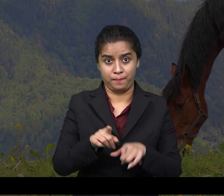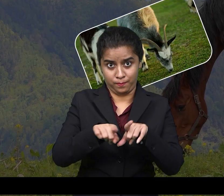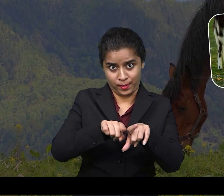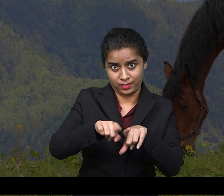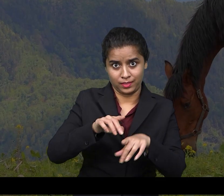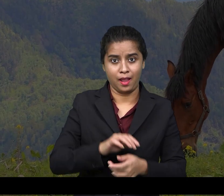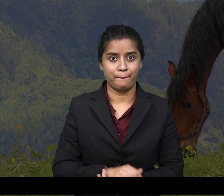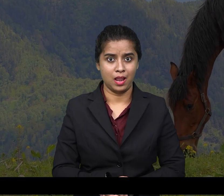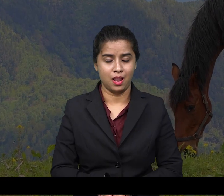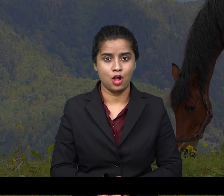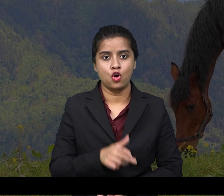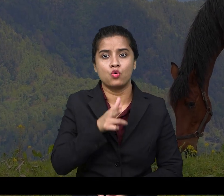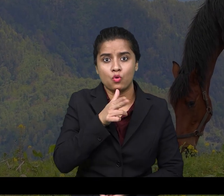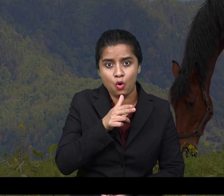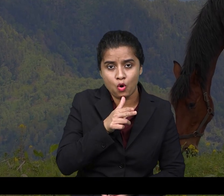जिसे बकरी,